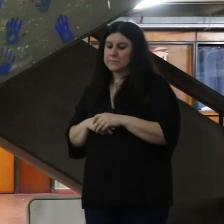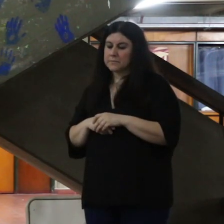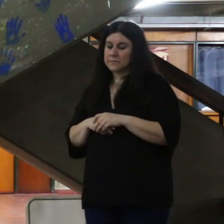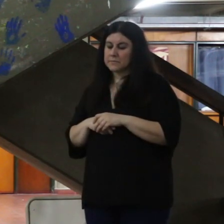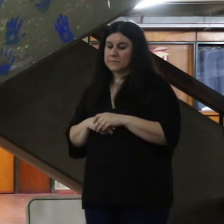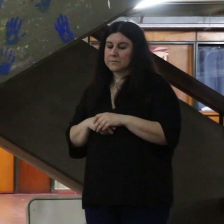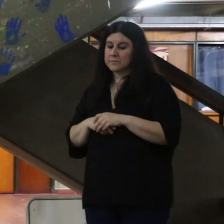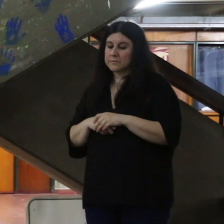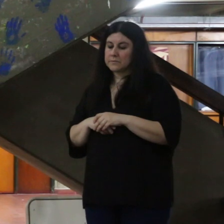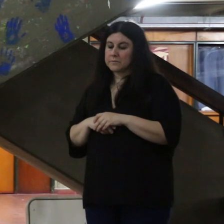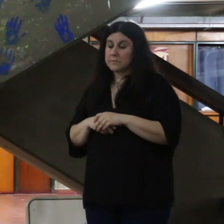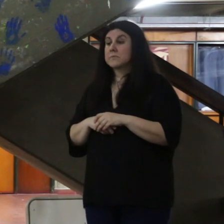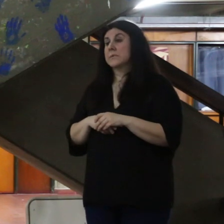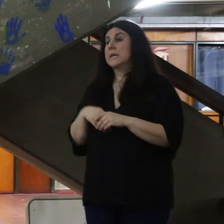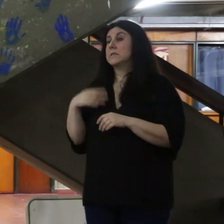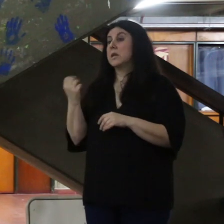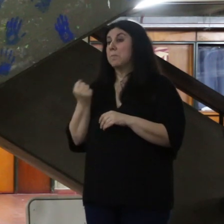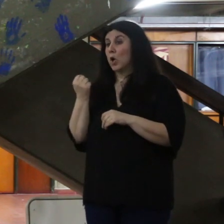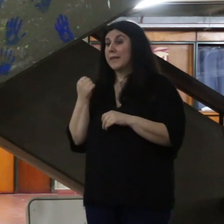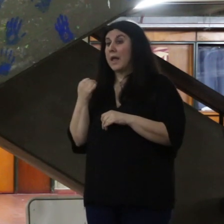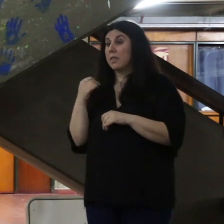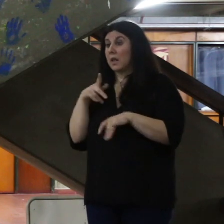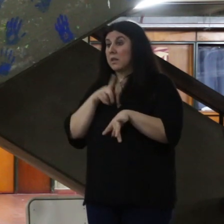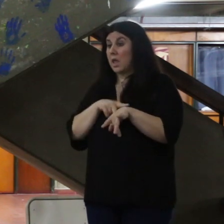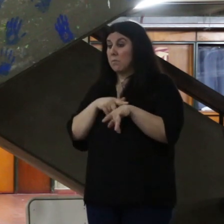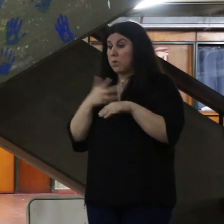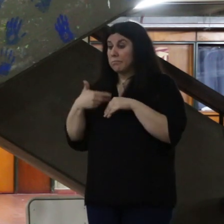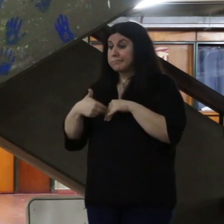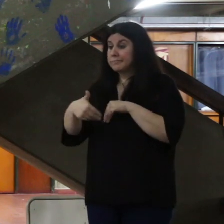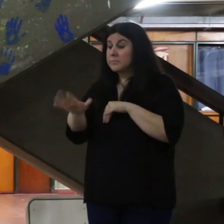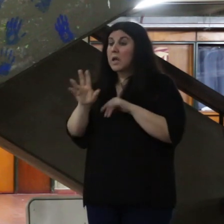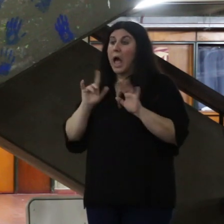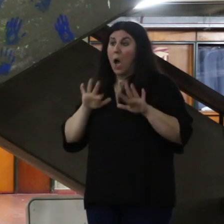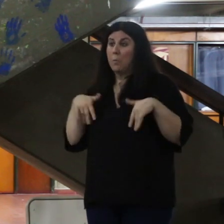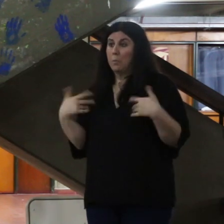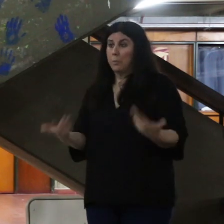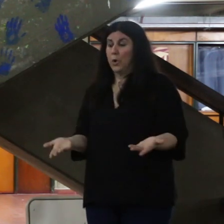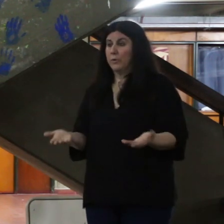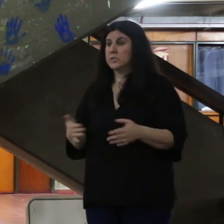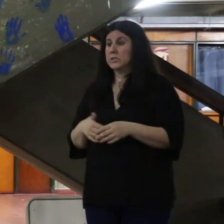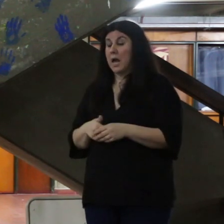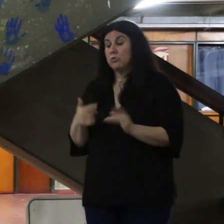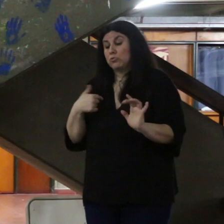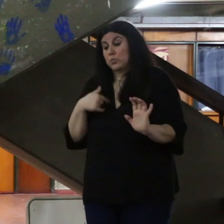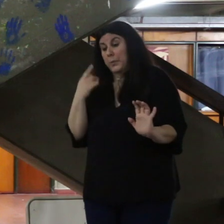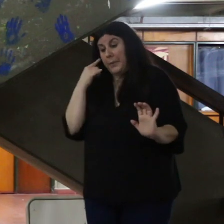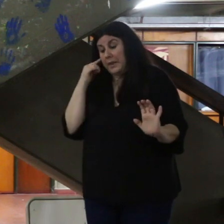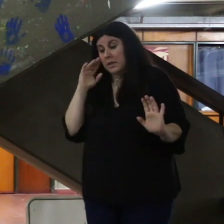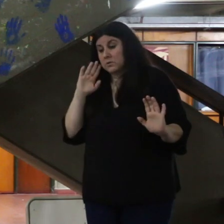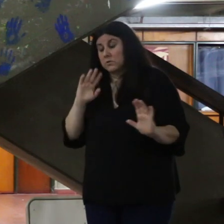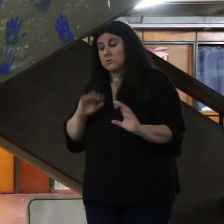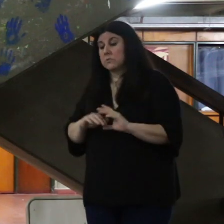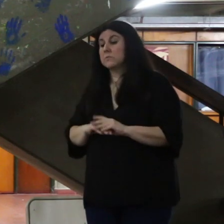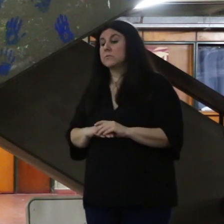un lado, aprovechemos este tiempo. Yo creo